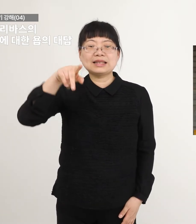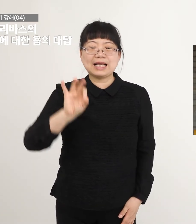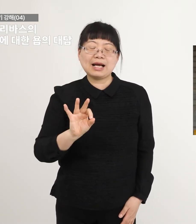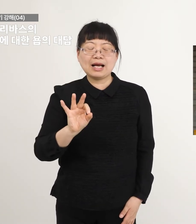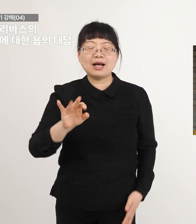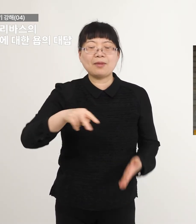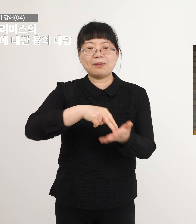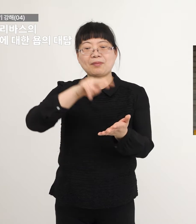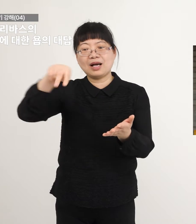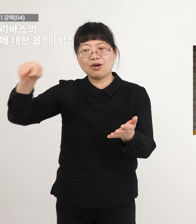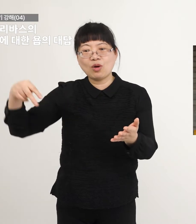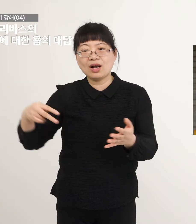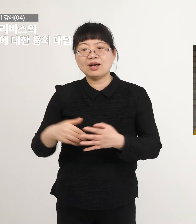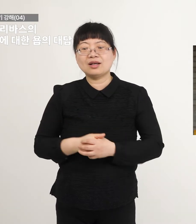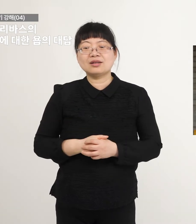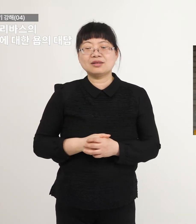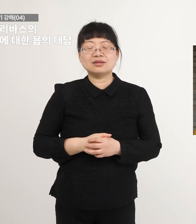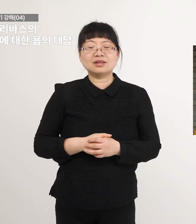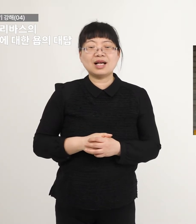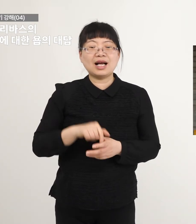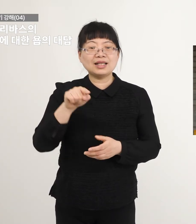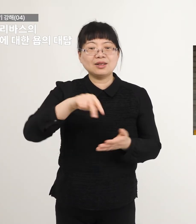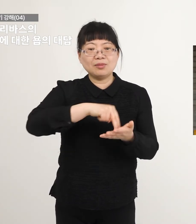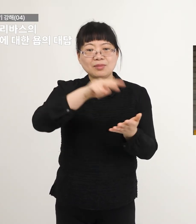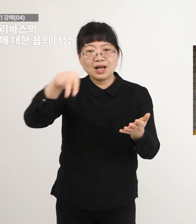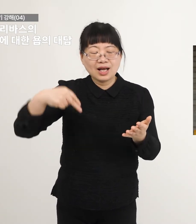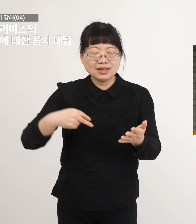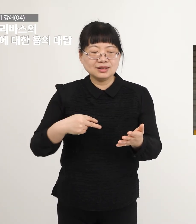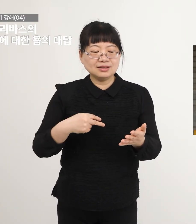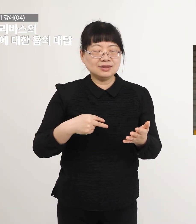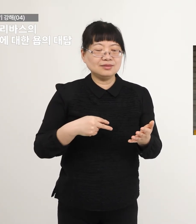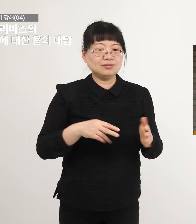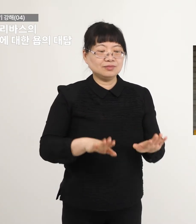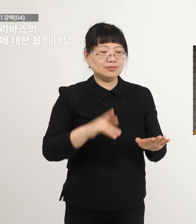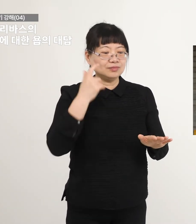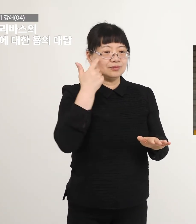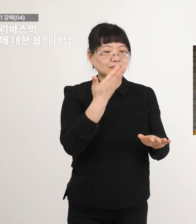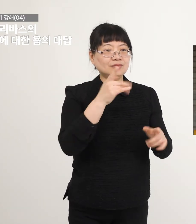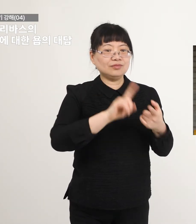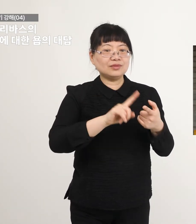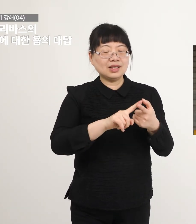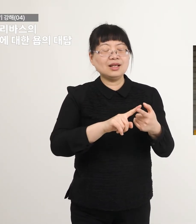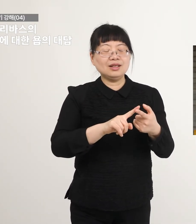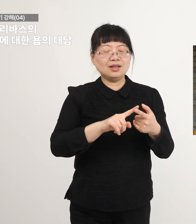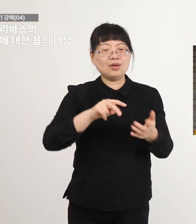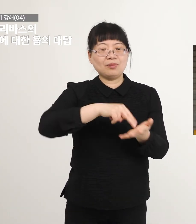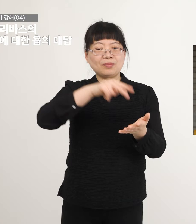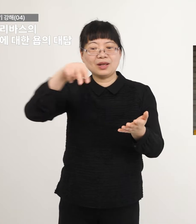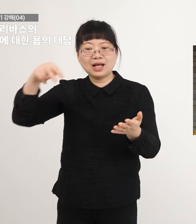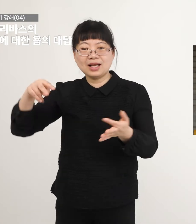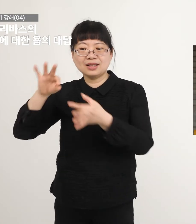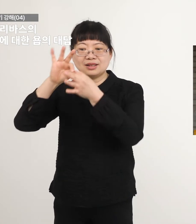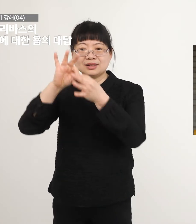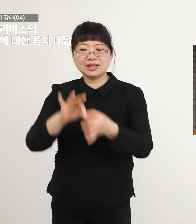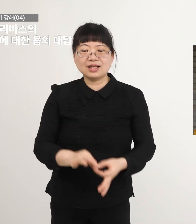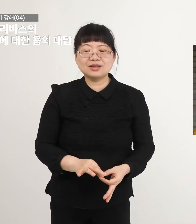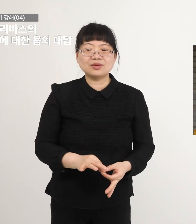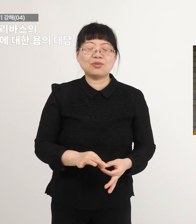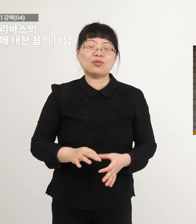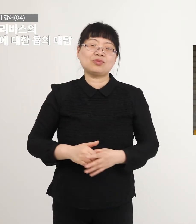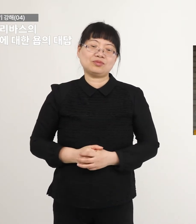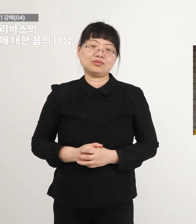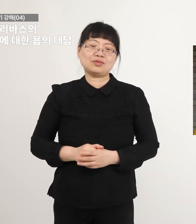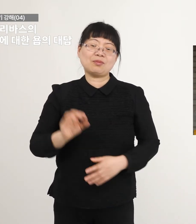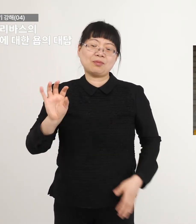합니다. 그러니까 이 방황이, 이 질문에 대한, 이 해답에 대한 방황이 계속 제자리를